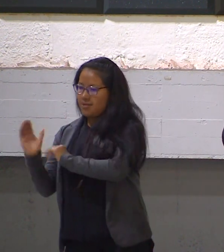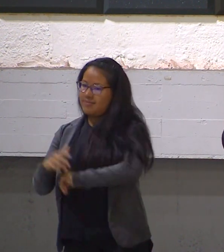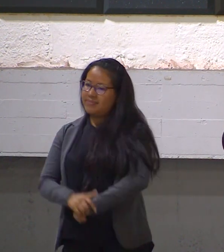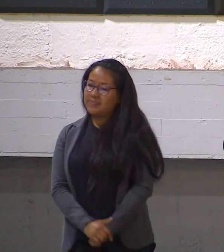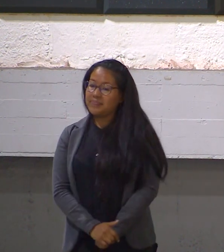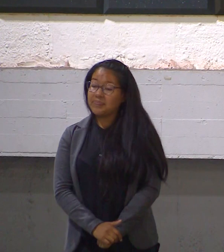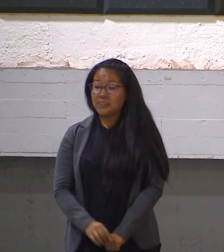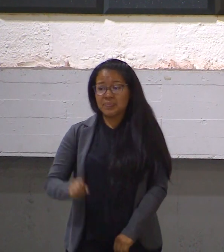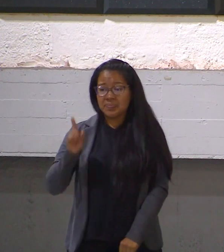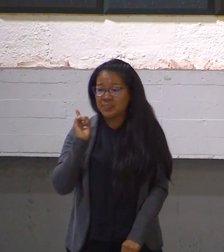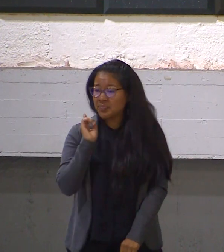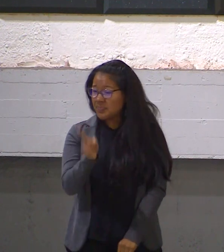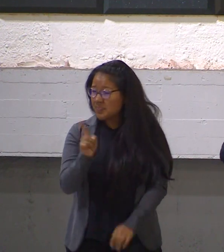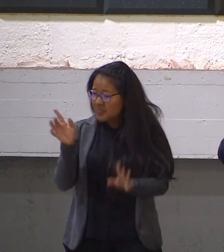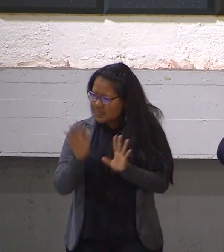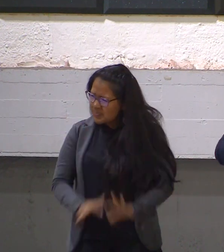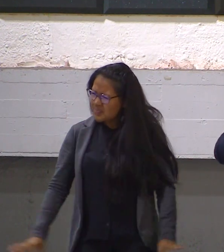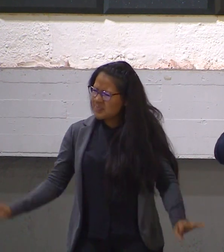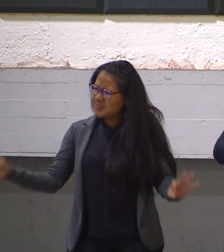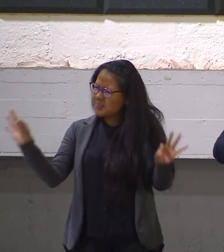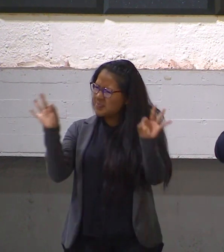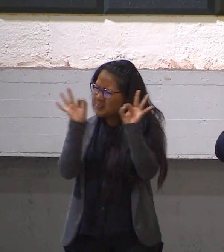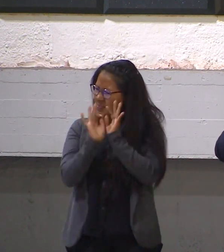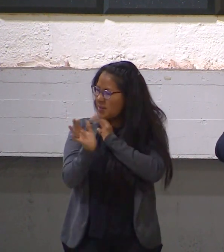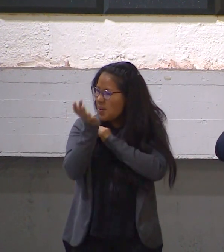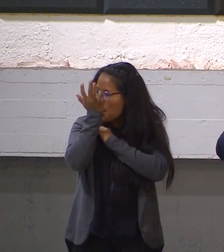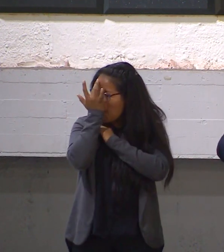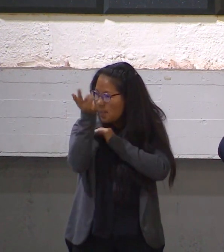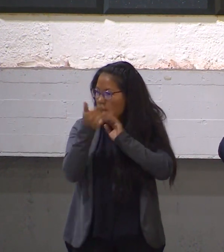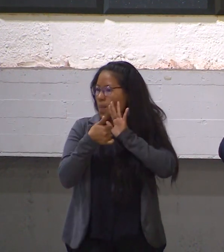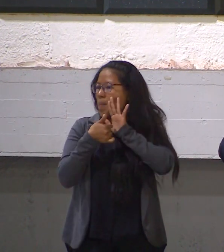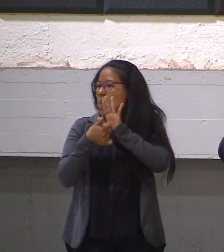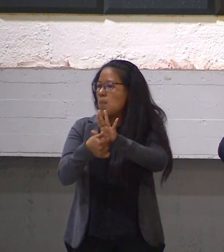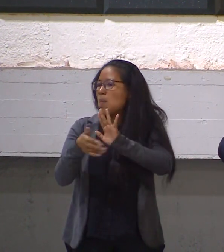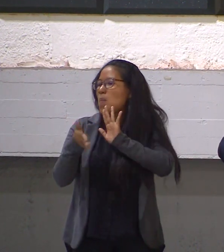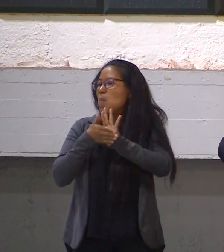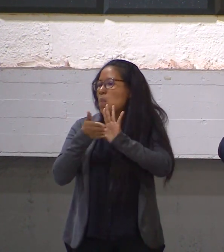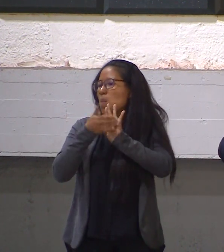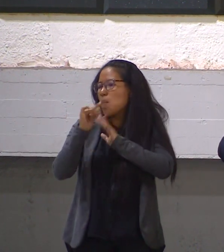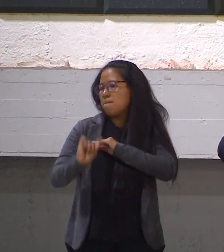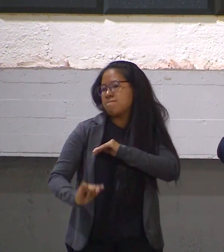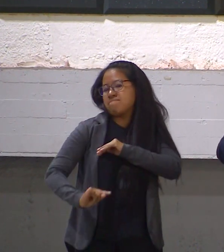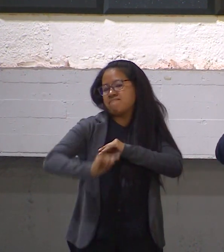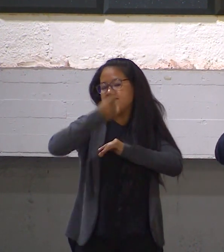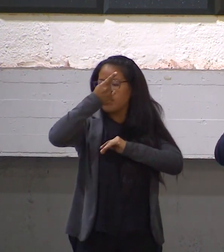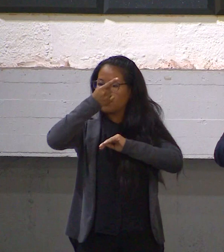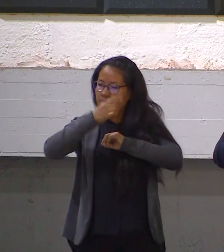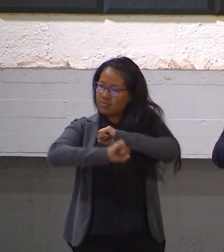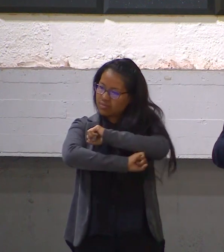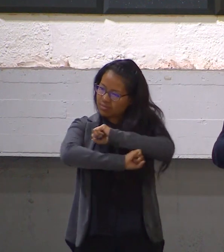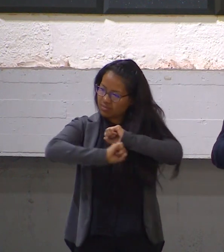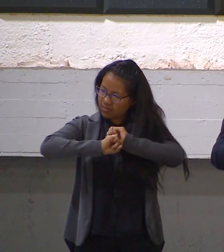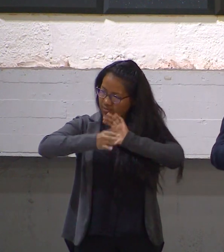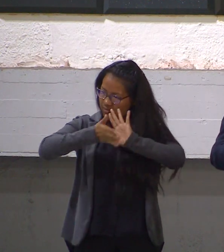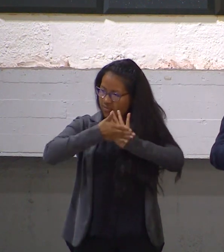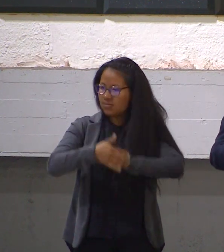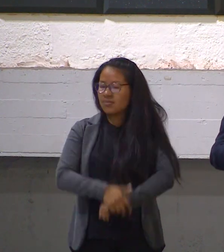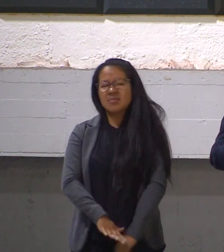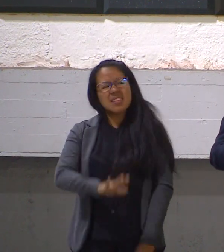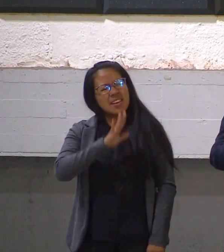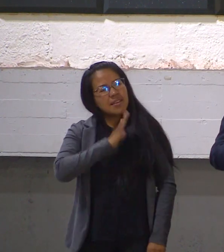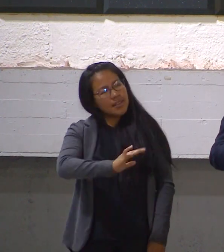ese gran privilegio de encontrar lo que se llama la fuente primaria las personas nuestros